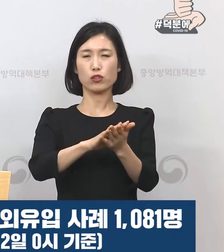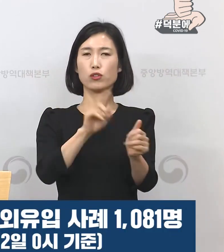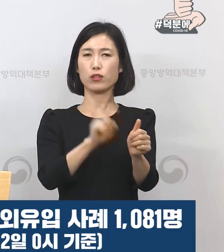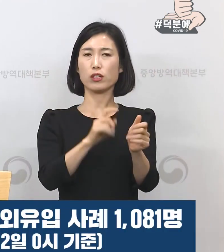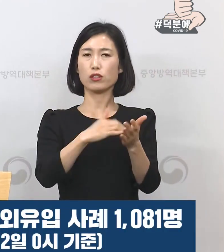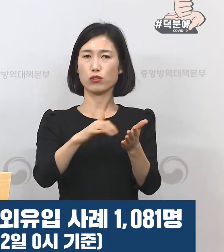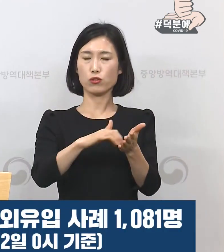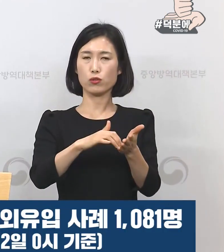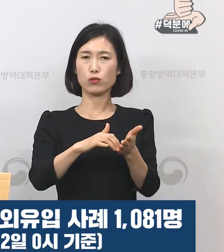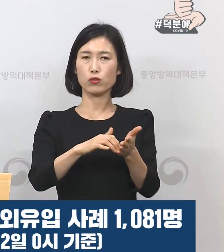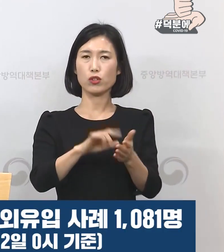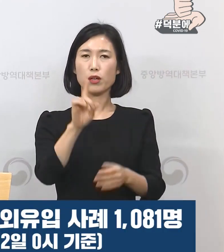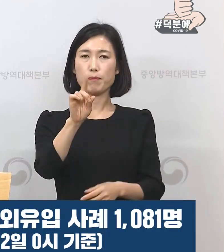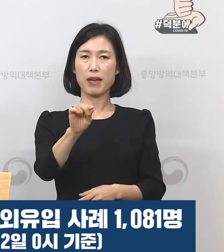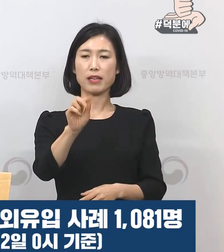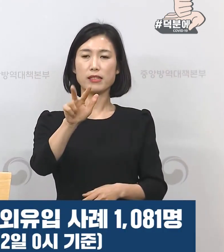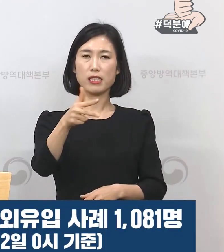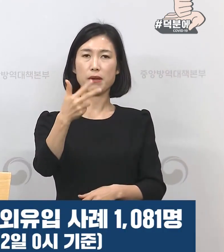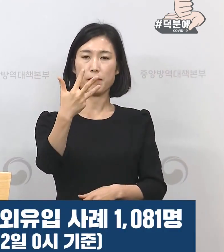확진자 수는